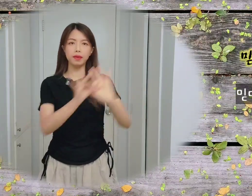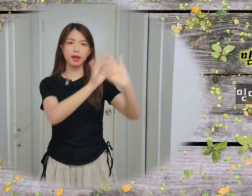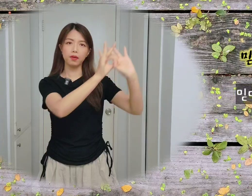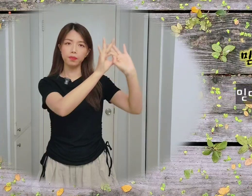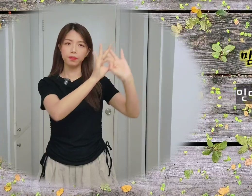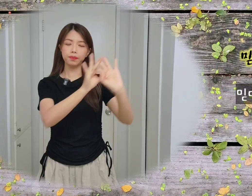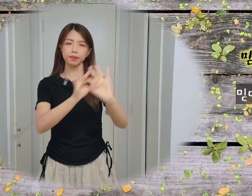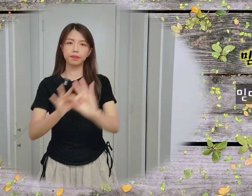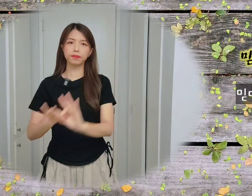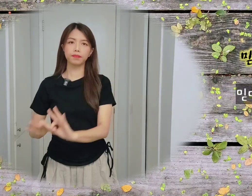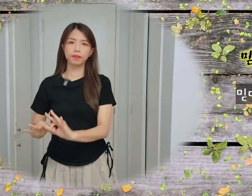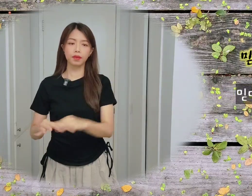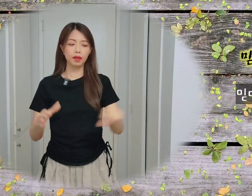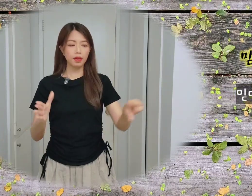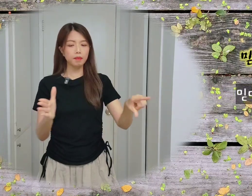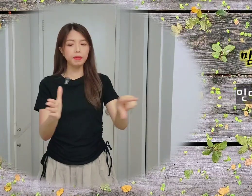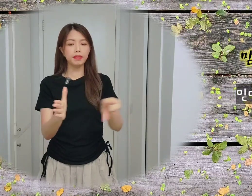한다는 의미예요.